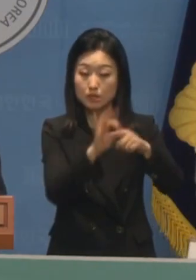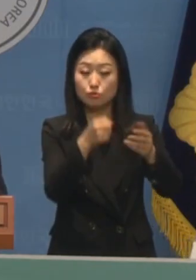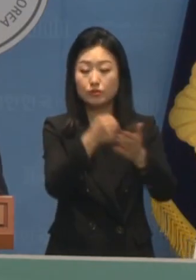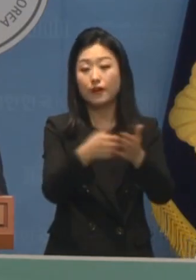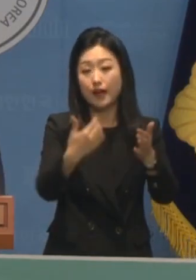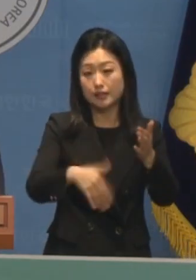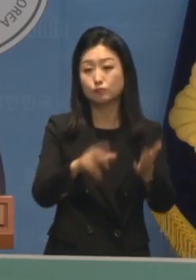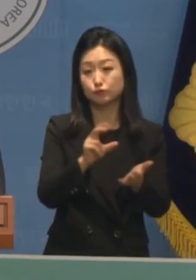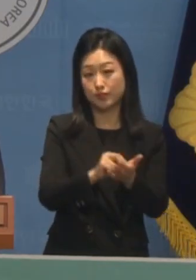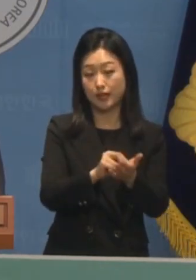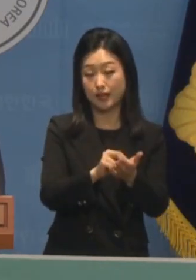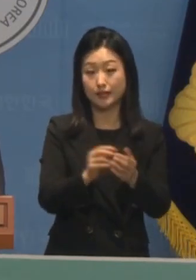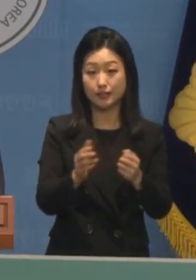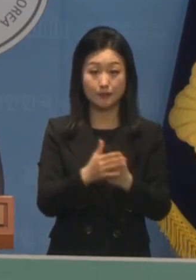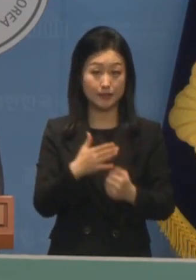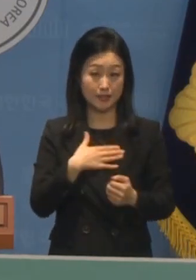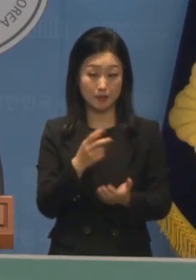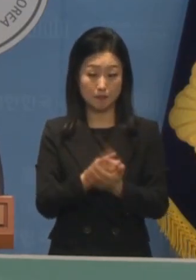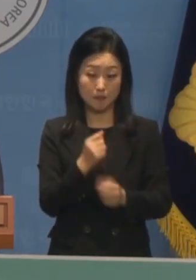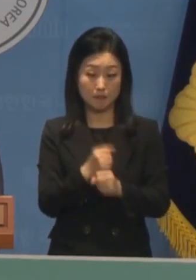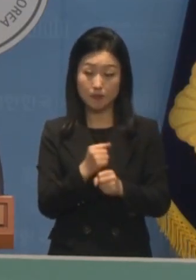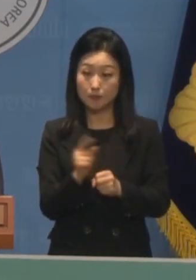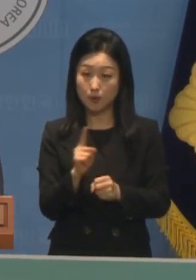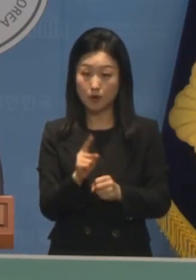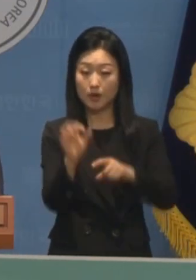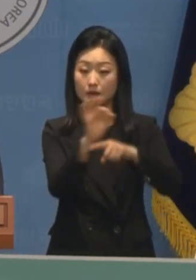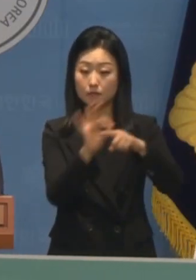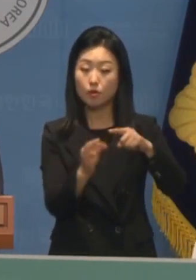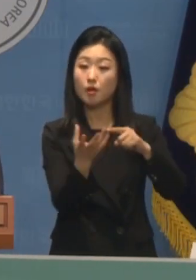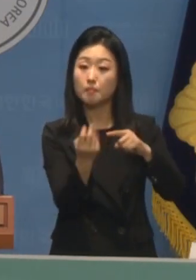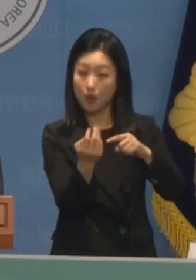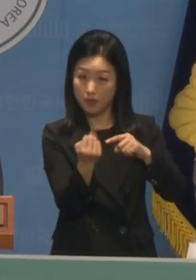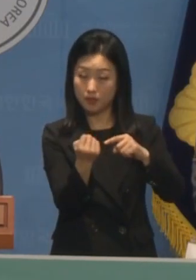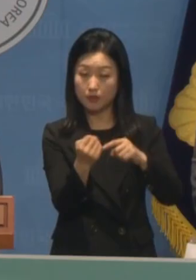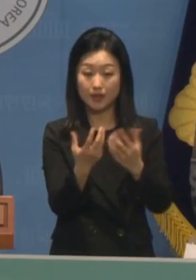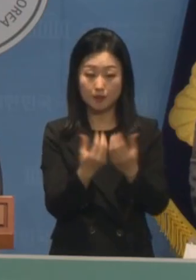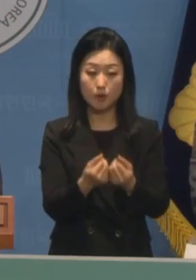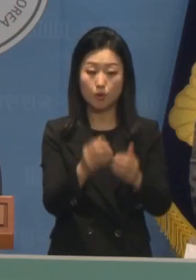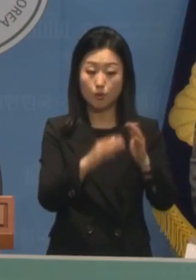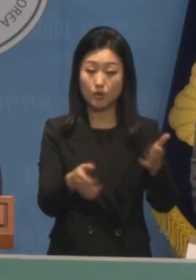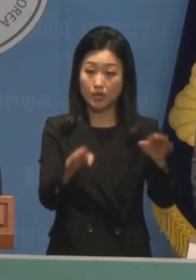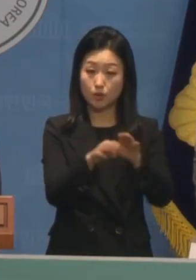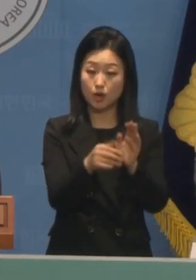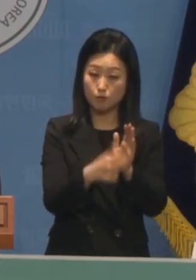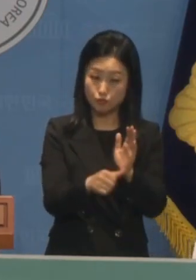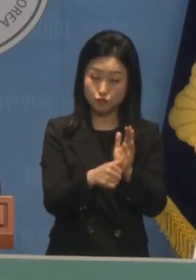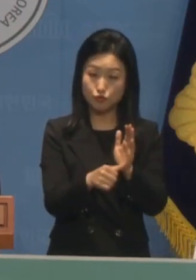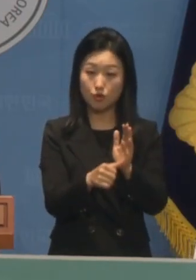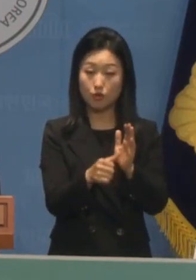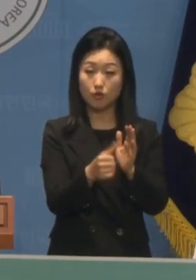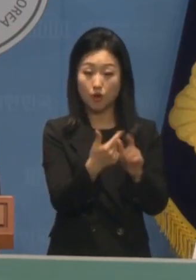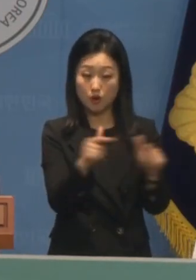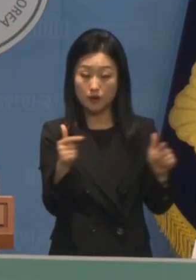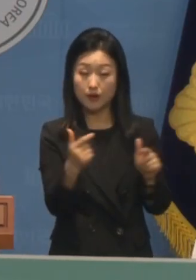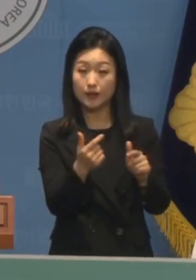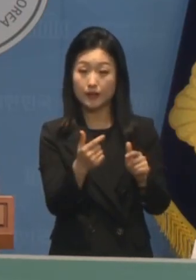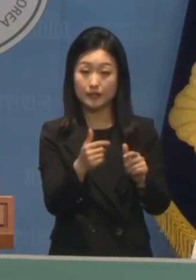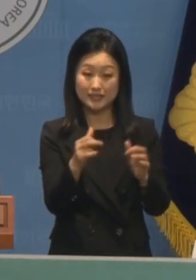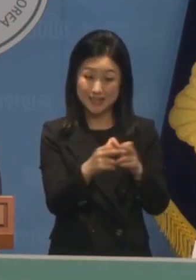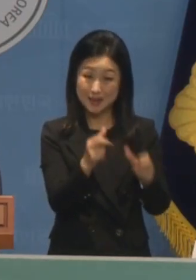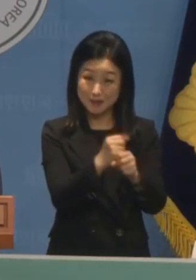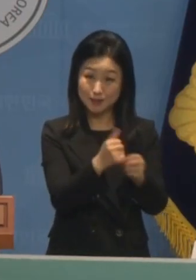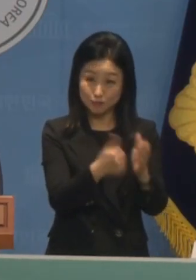이번 법안에서는 공공기관이 사회연대경제조직의 제품이나 서비스를 일정 비율 이상 구매하도록